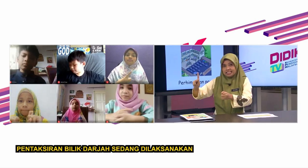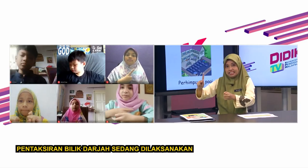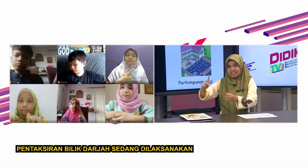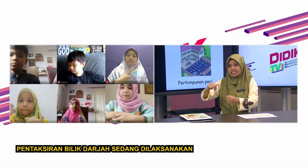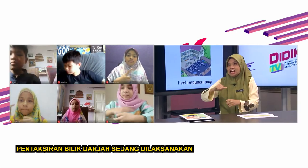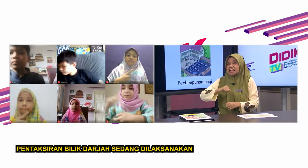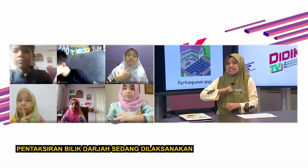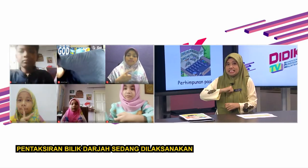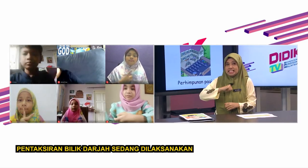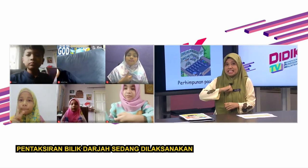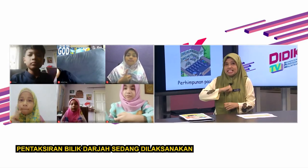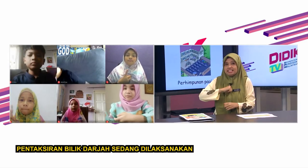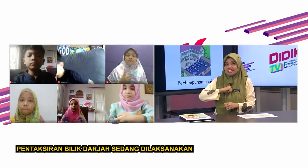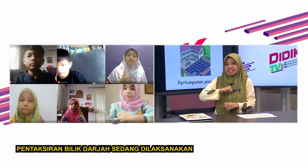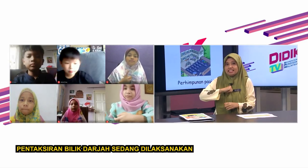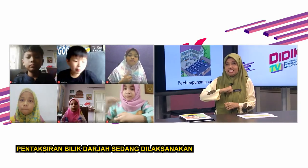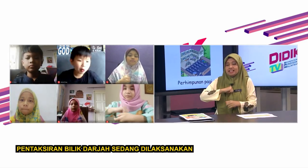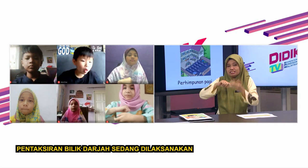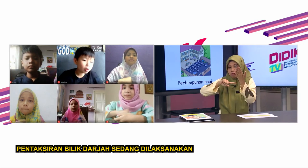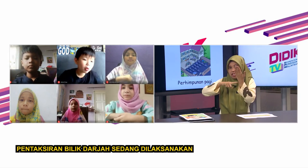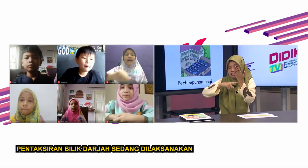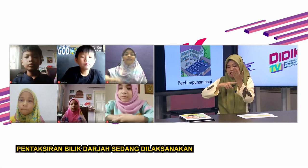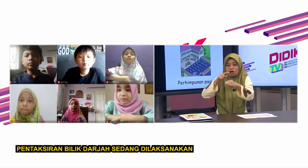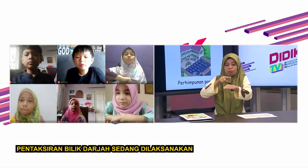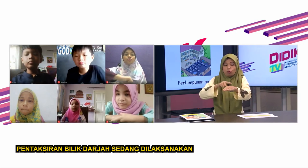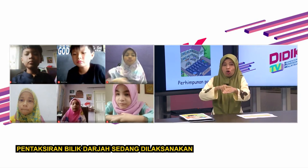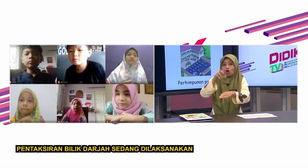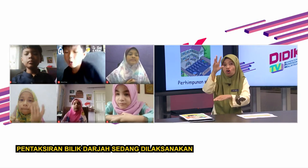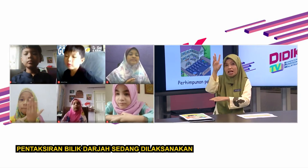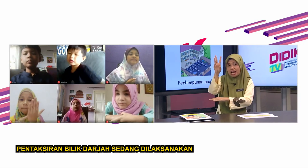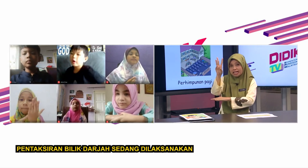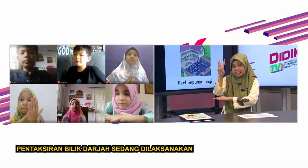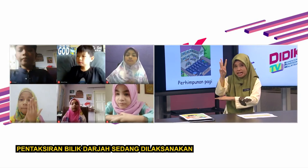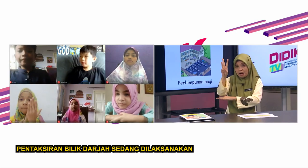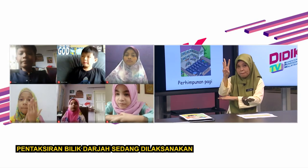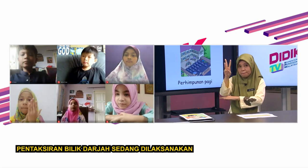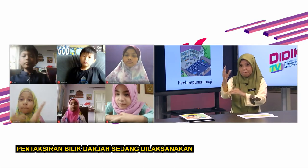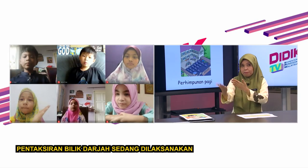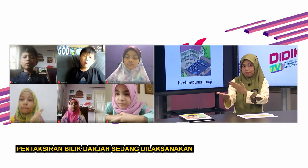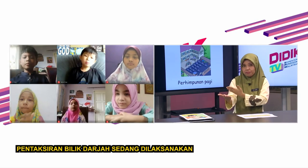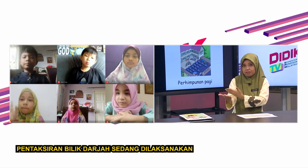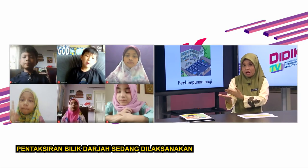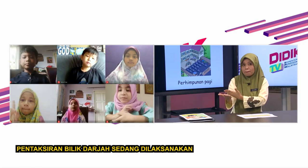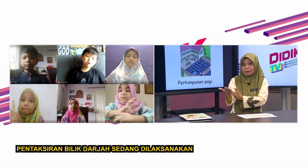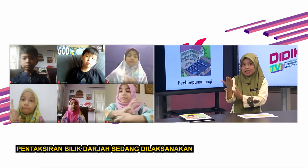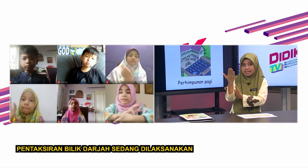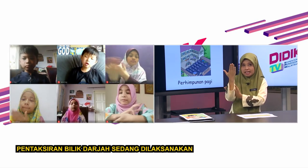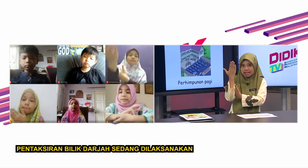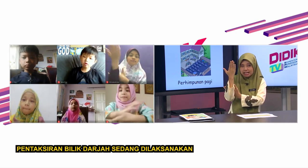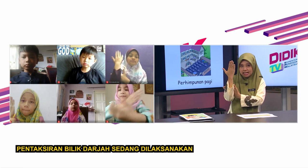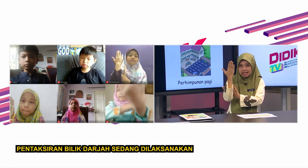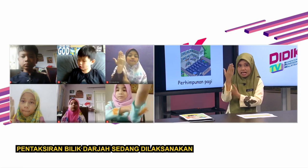bersihkan diri. Ha, semula. Pukul 6